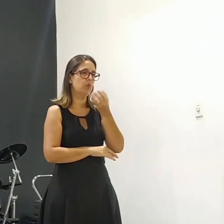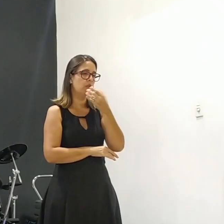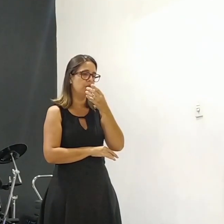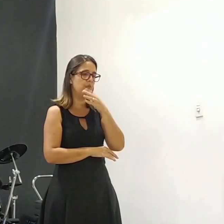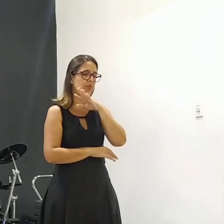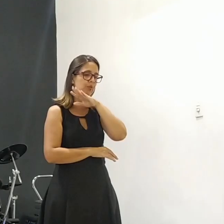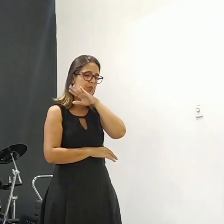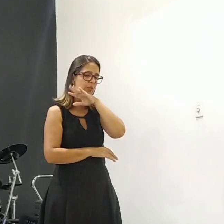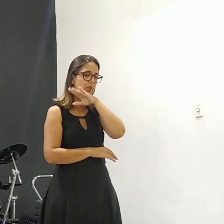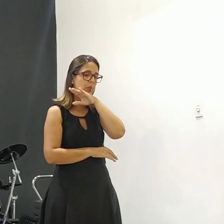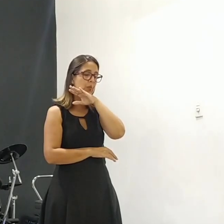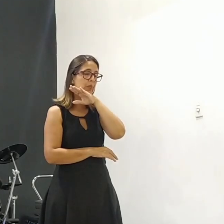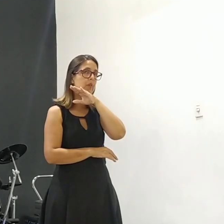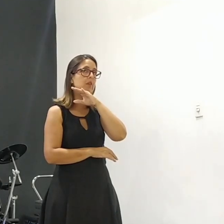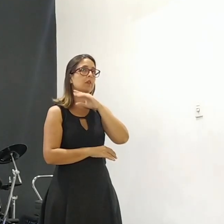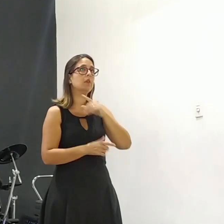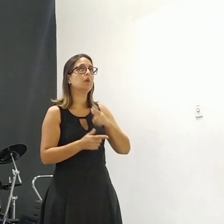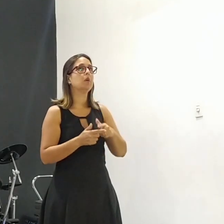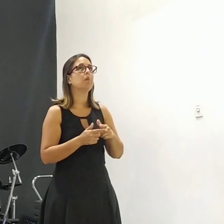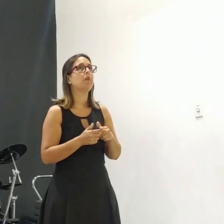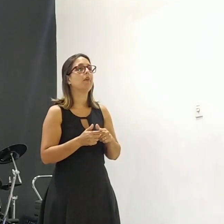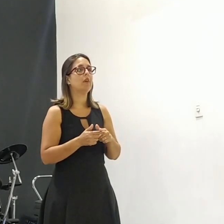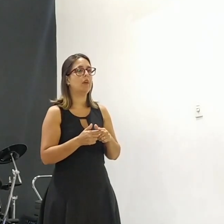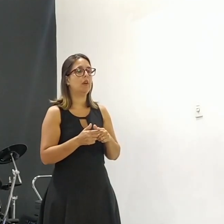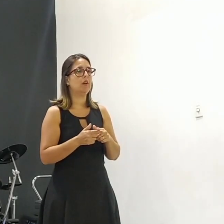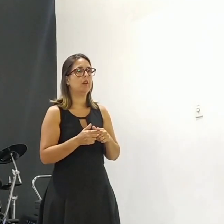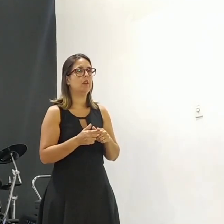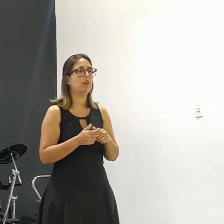porque você reproduz aquilo que você é.